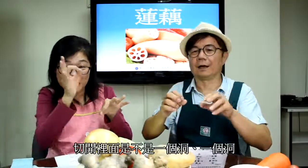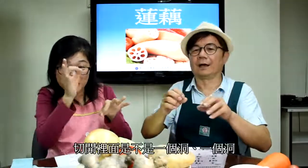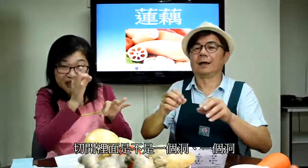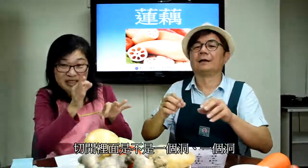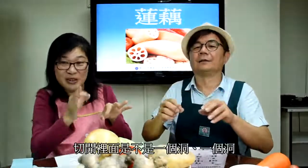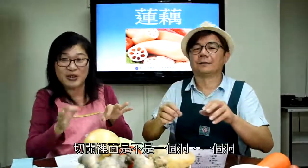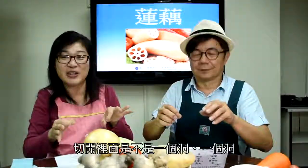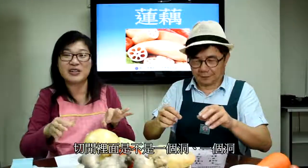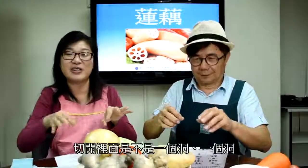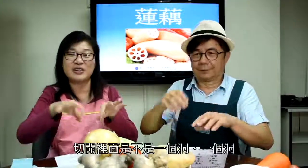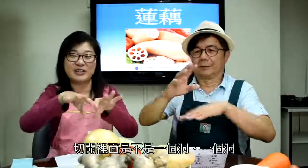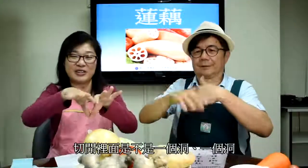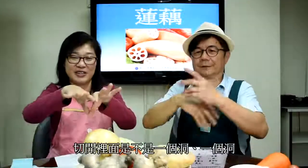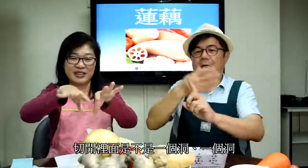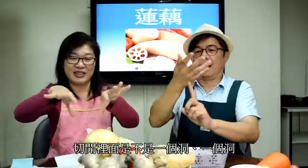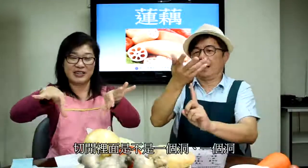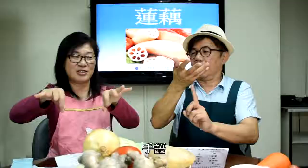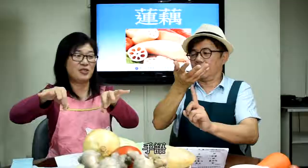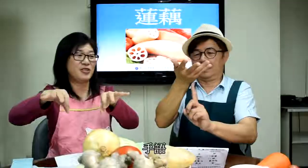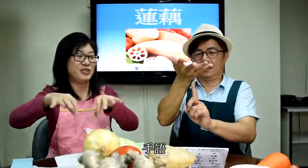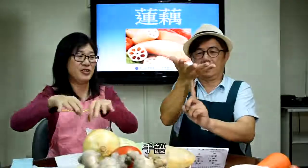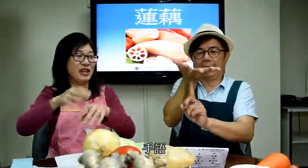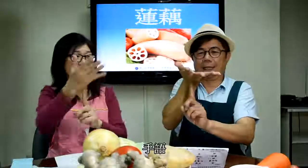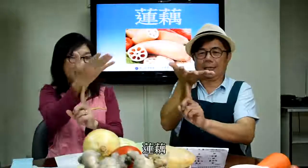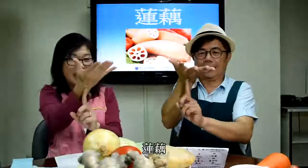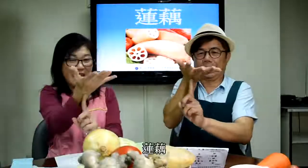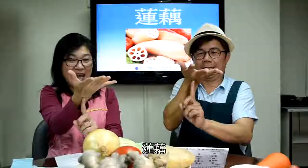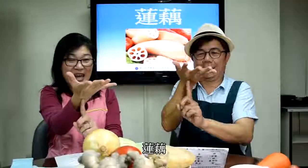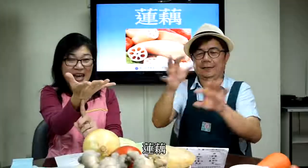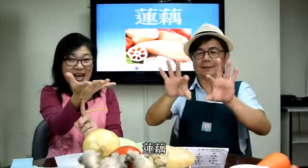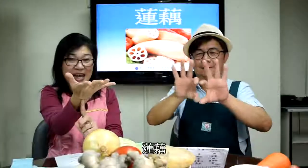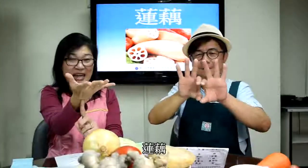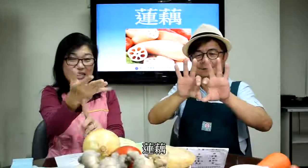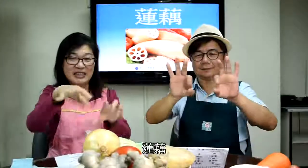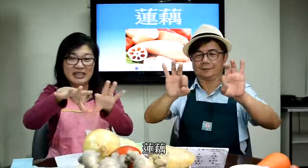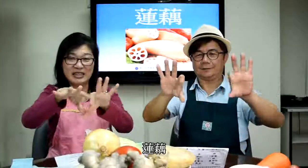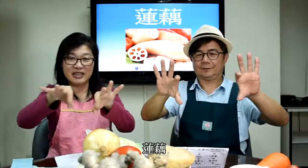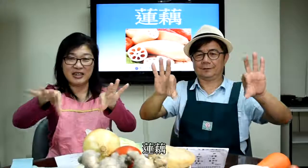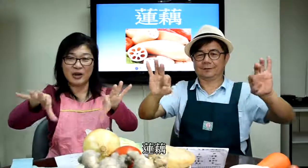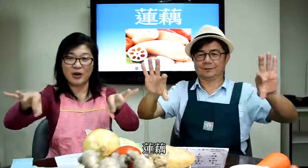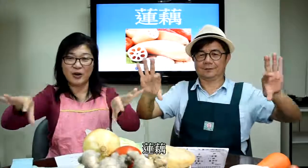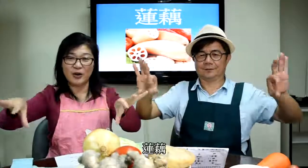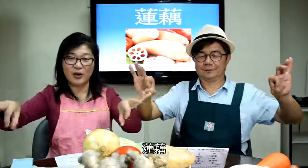一个洞一个洞一个洞？手语莲藕，